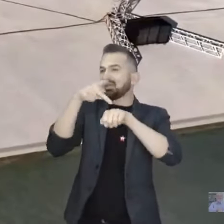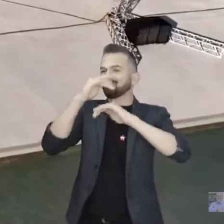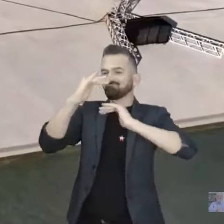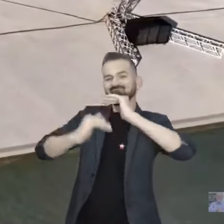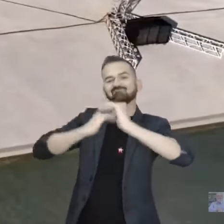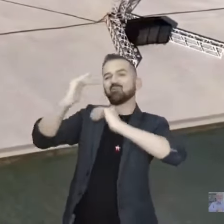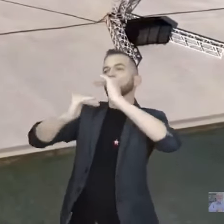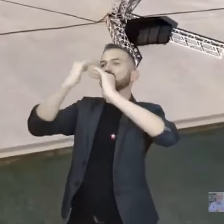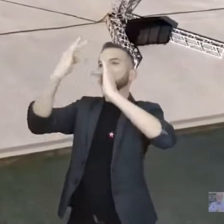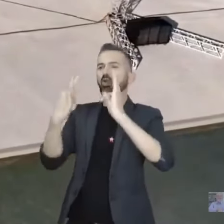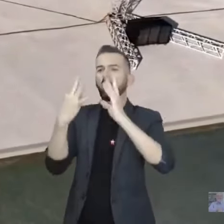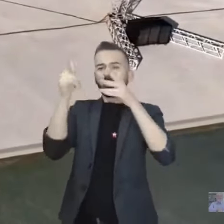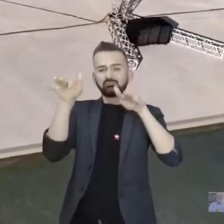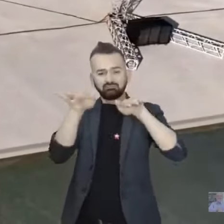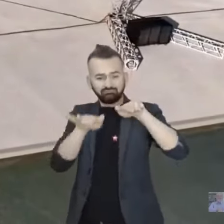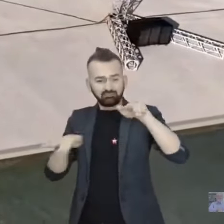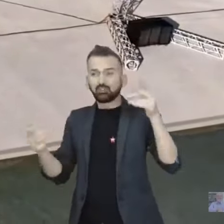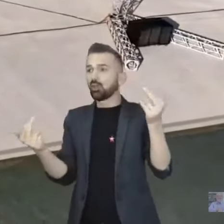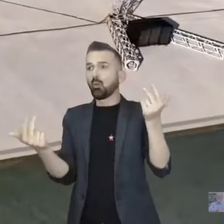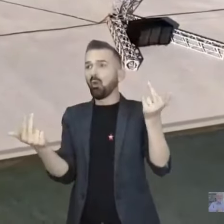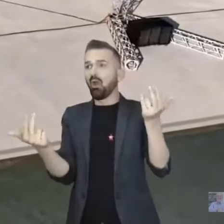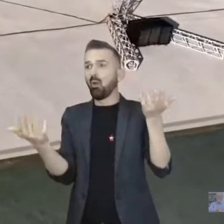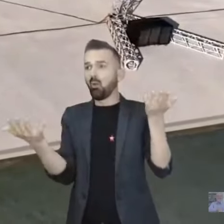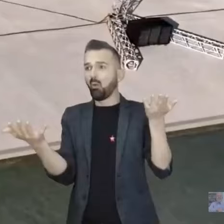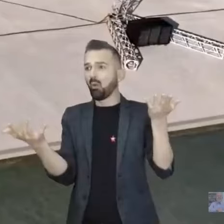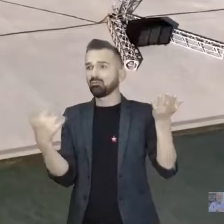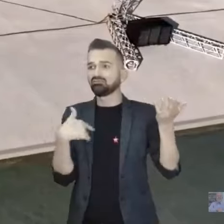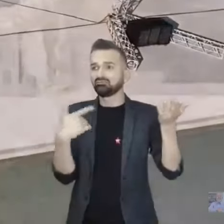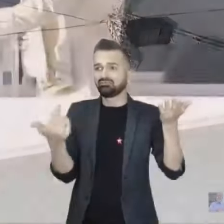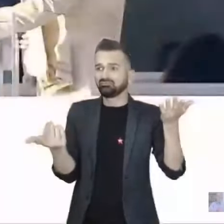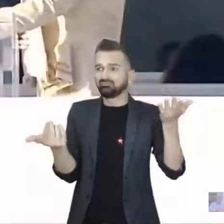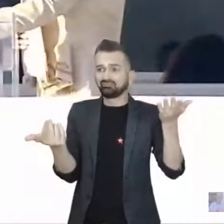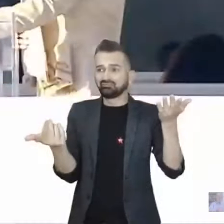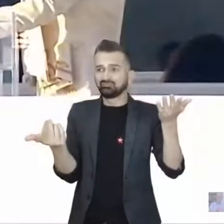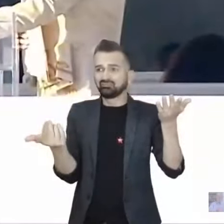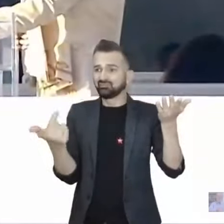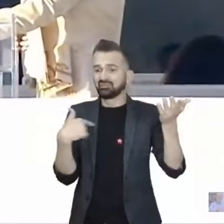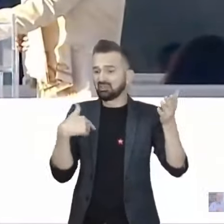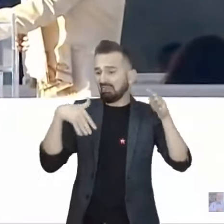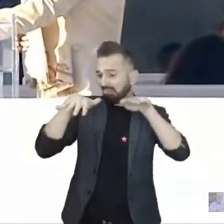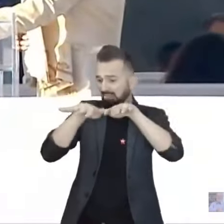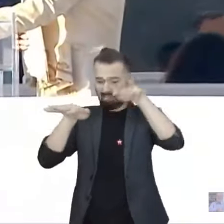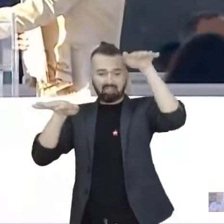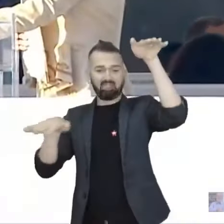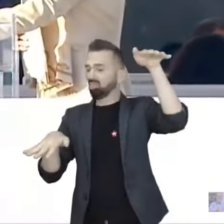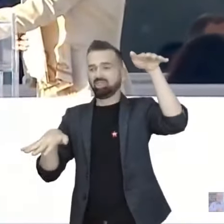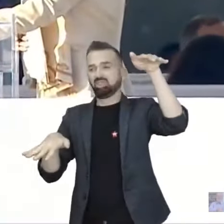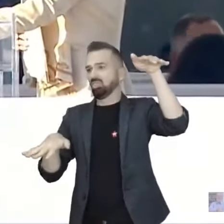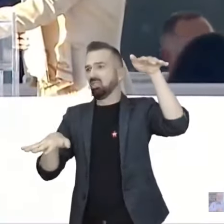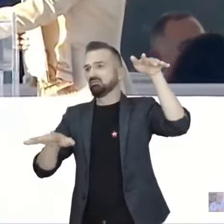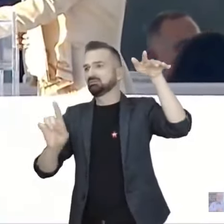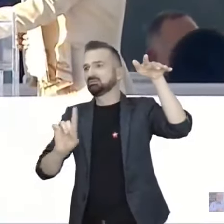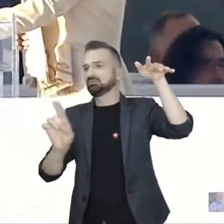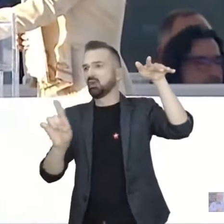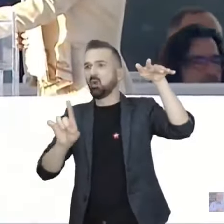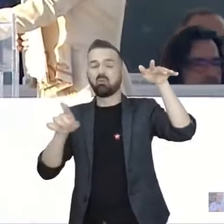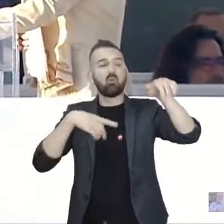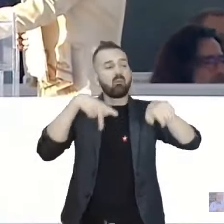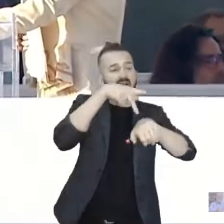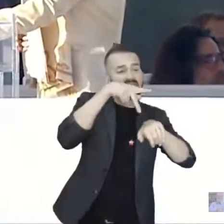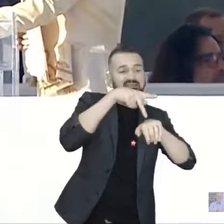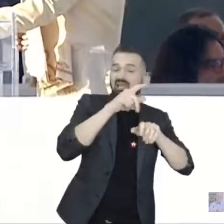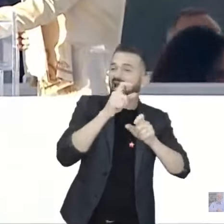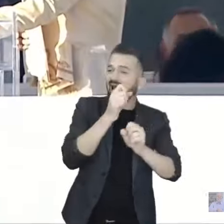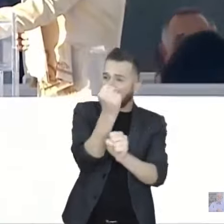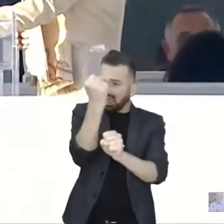todas, não pode haver lugar para tanta desigualdade. O Brasil é grande, mas a real